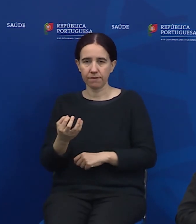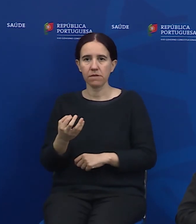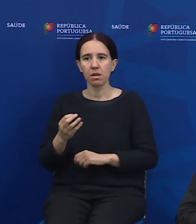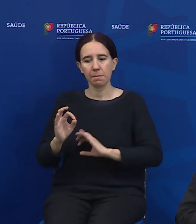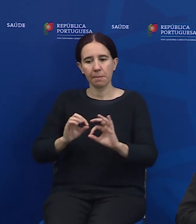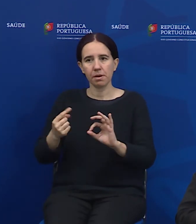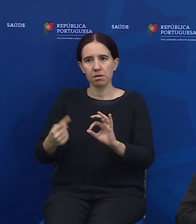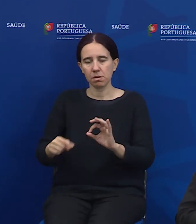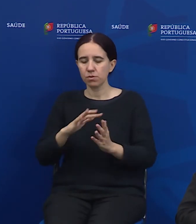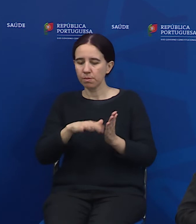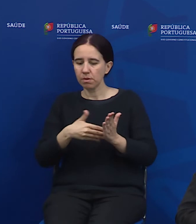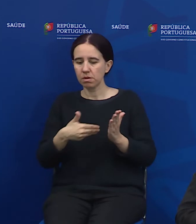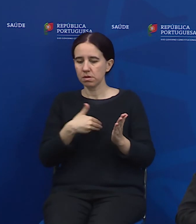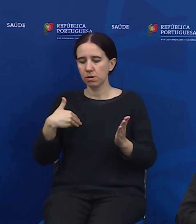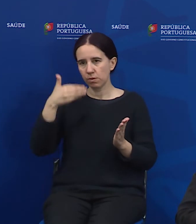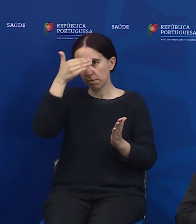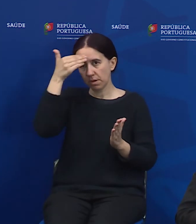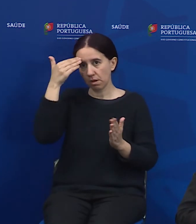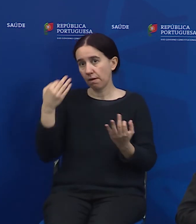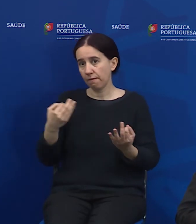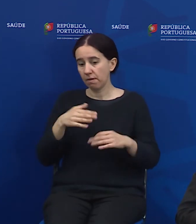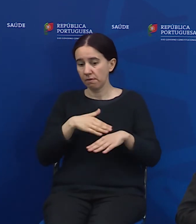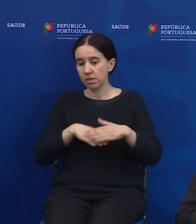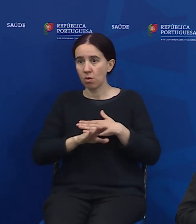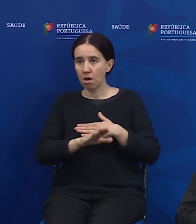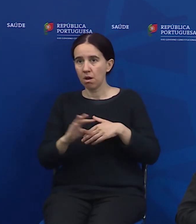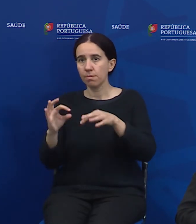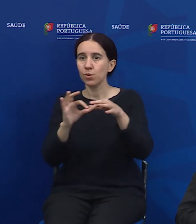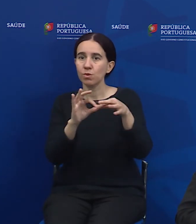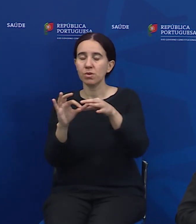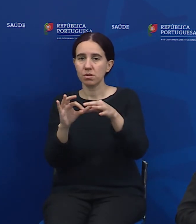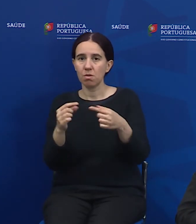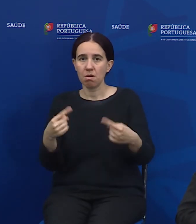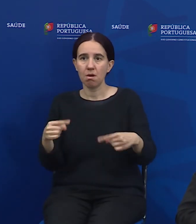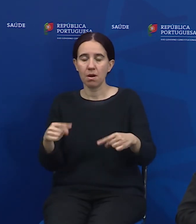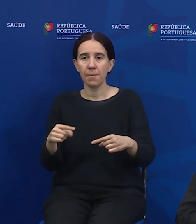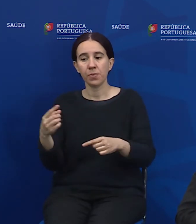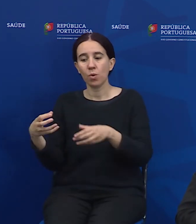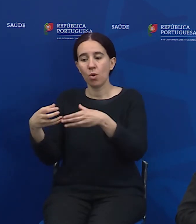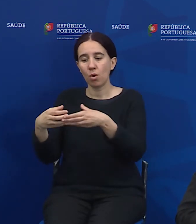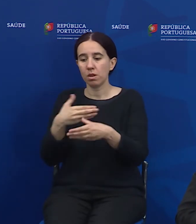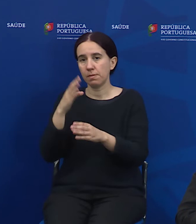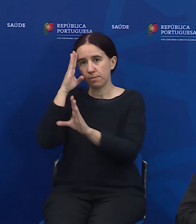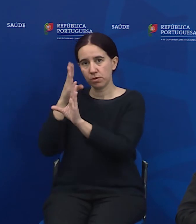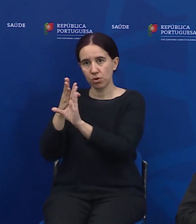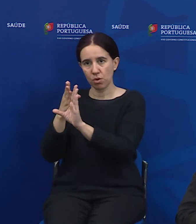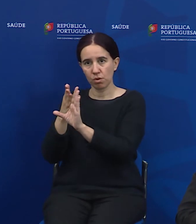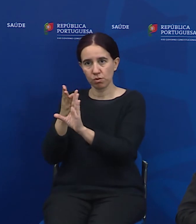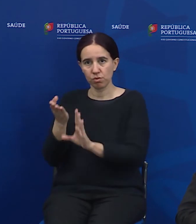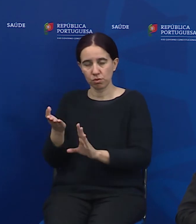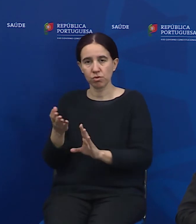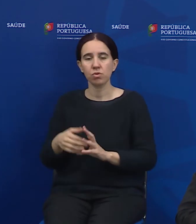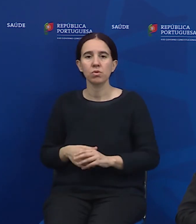preparar os nossos planos de saúde mental e as estamos a fazer o também em colaboração com a ordem dos psicólogos